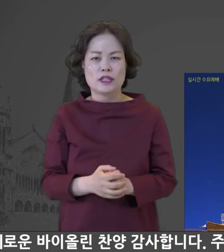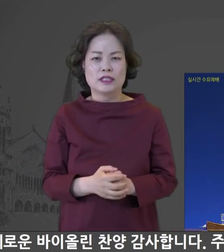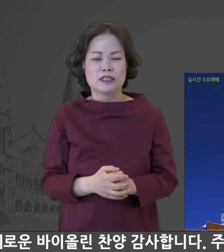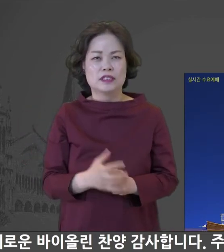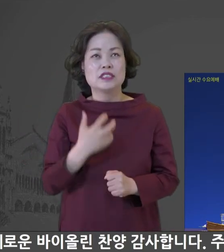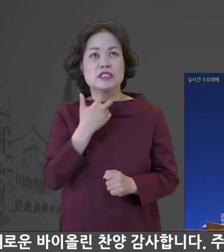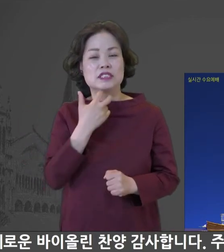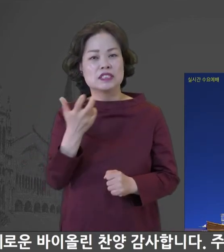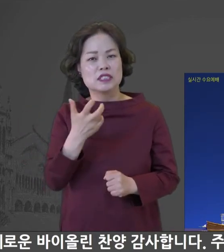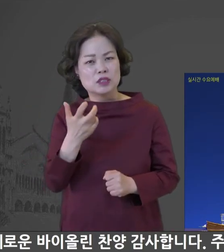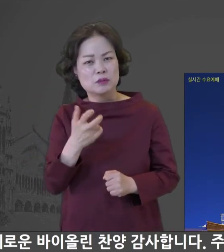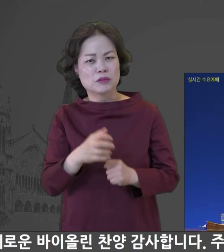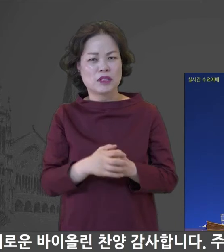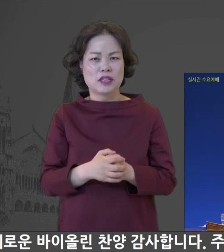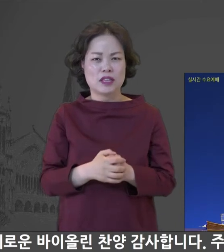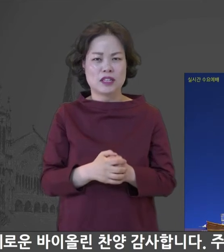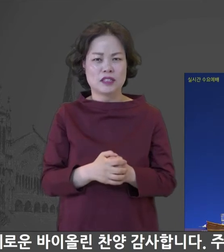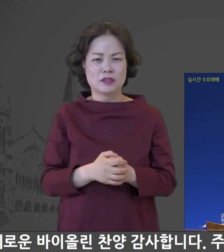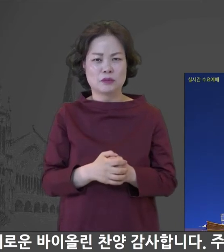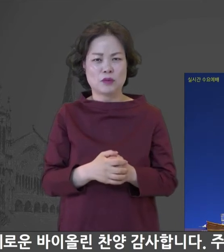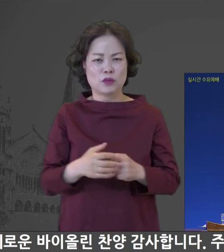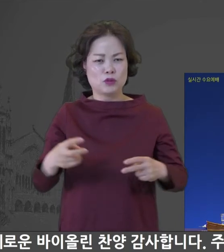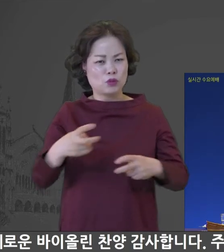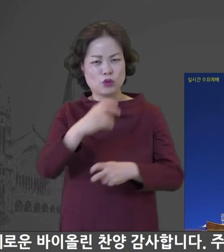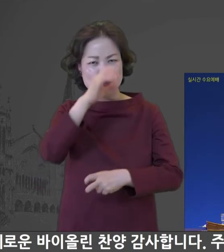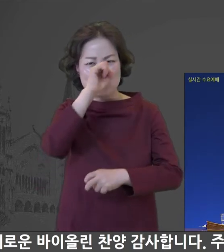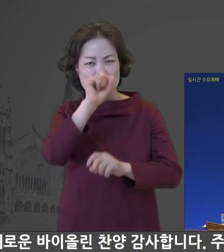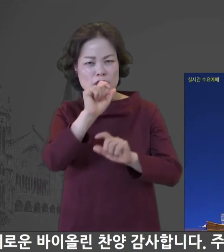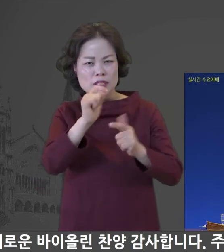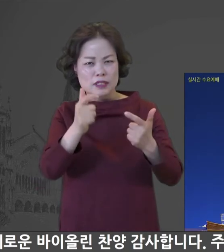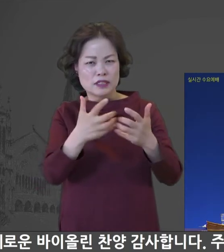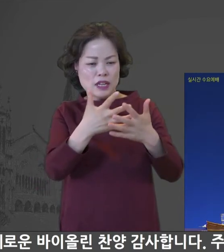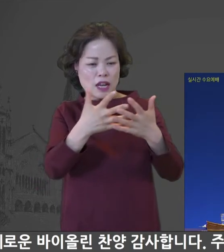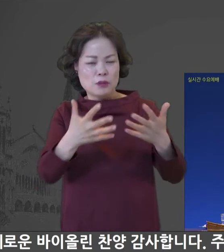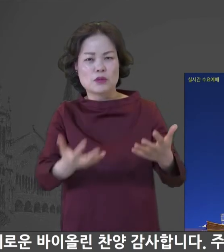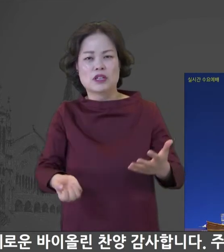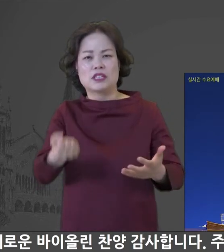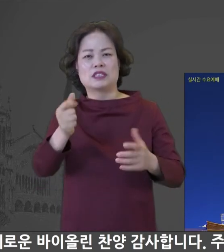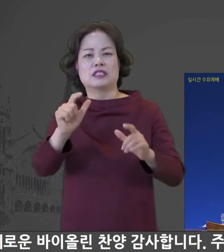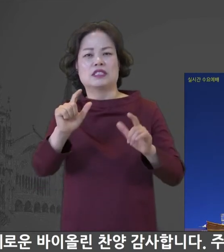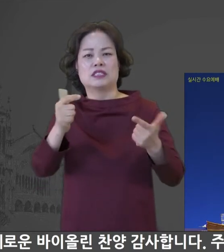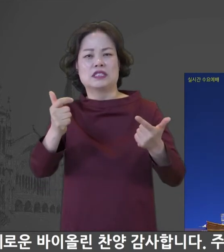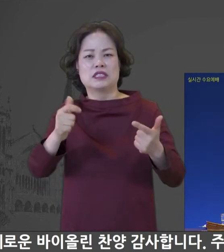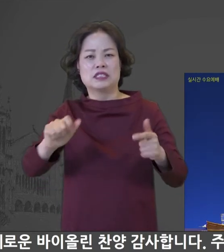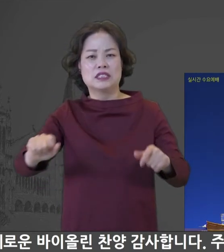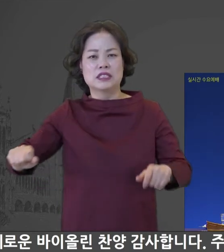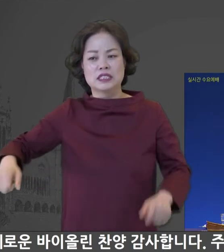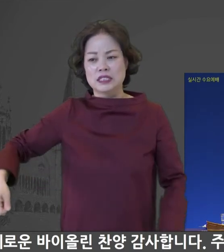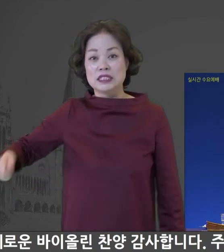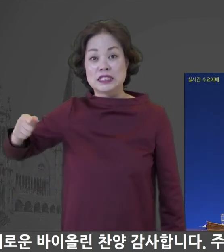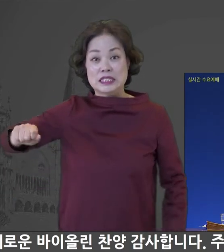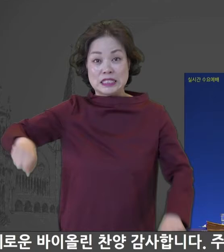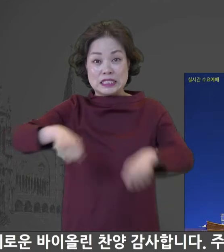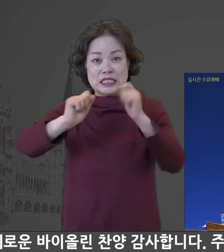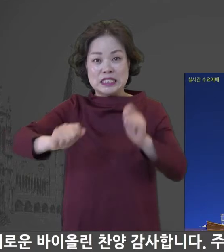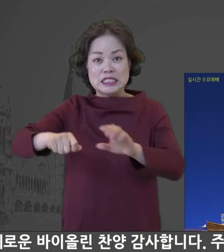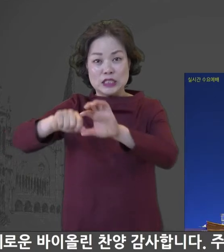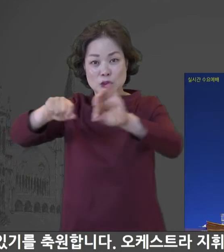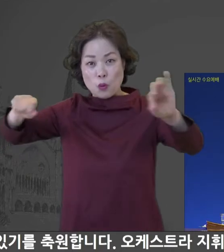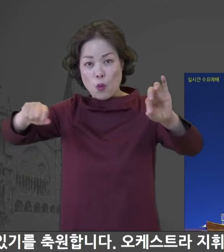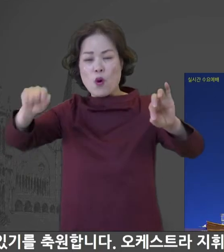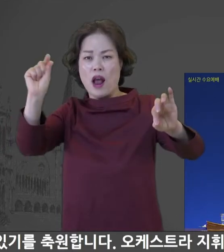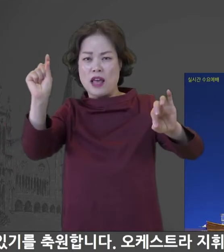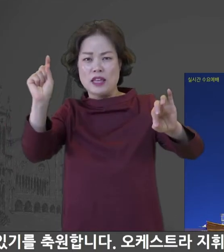70년대니까 교통이 그렇게 좋지도 않을 때인데 악보를 지참하지 않고 지휘봉 하나 들고 가서 동양인